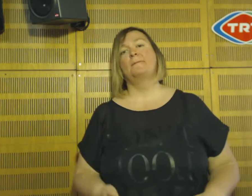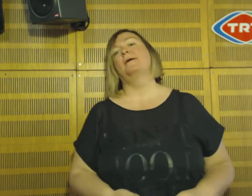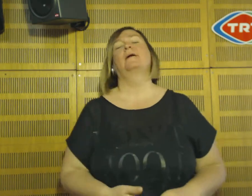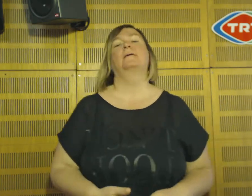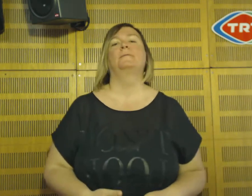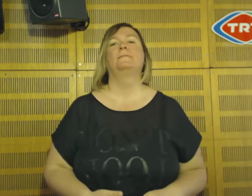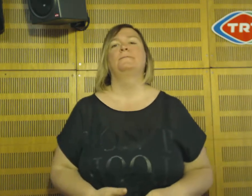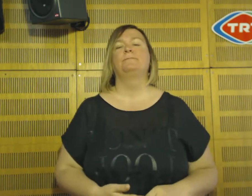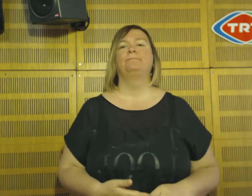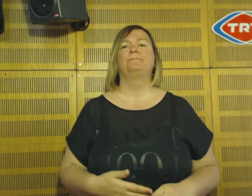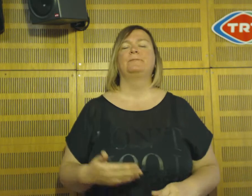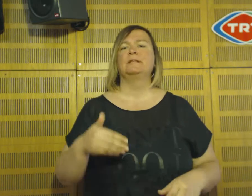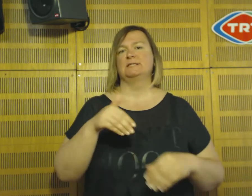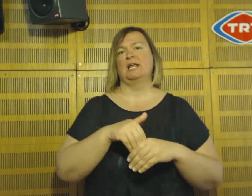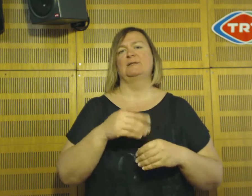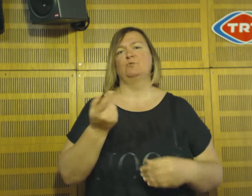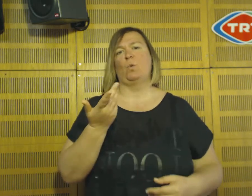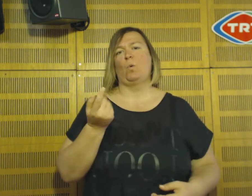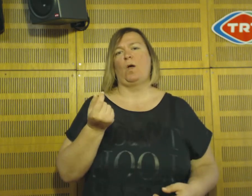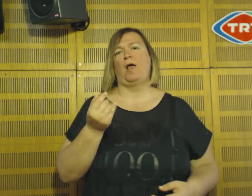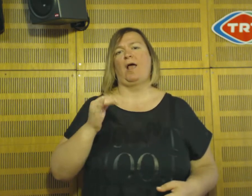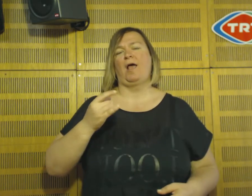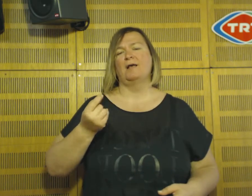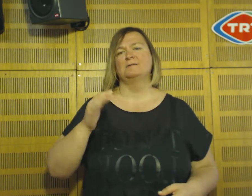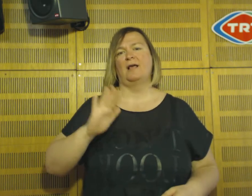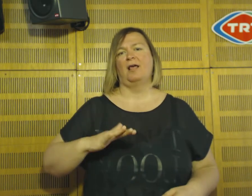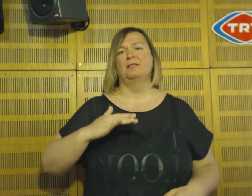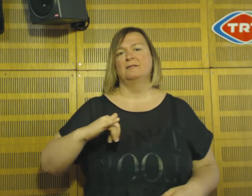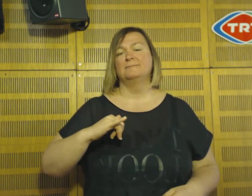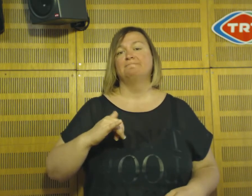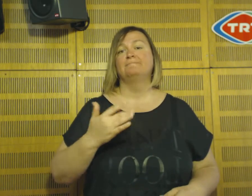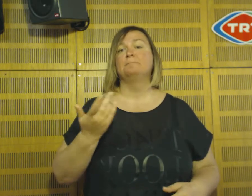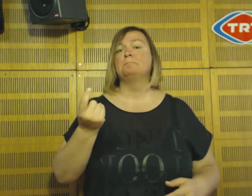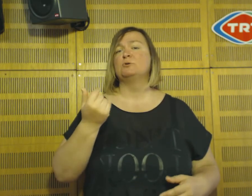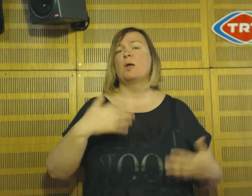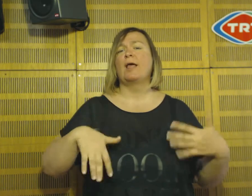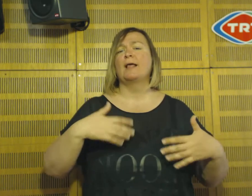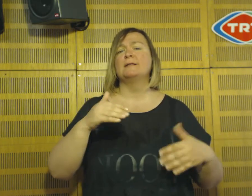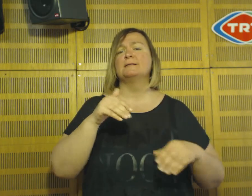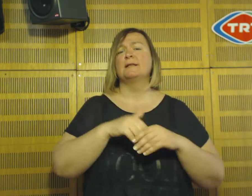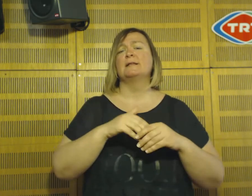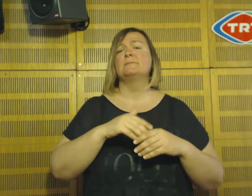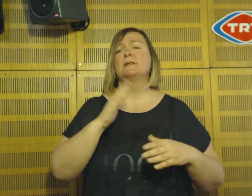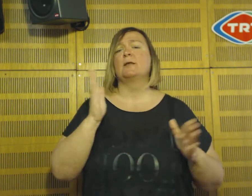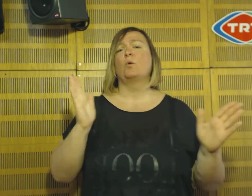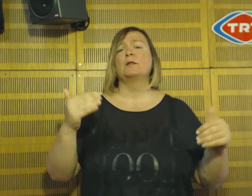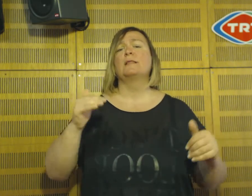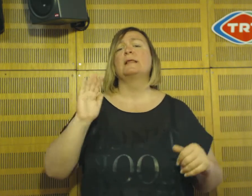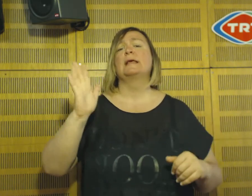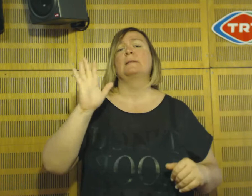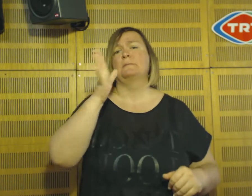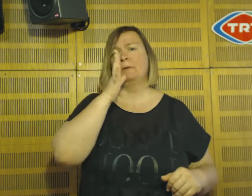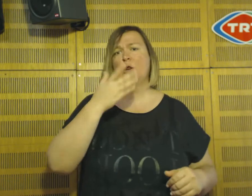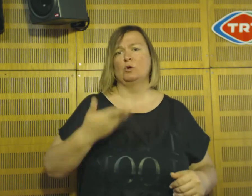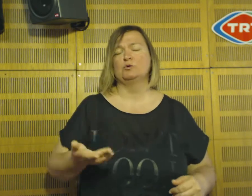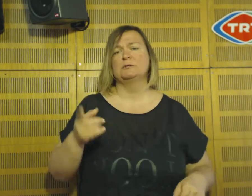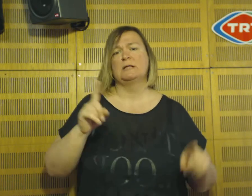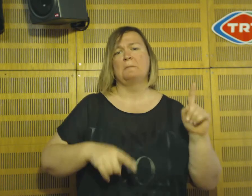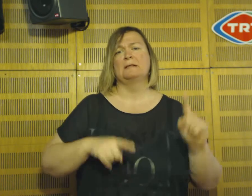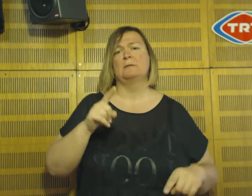Merhabalar. Evet, seçimlere çok az kaldı. Biz birçok engelli seçmenin oy sandıklarını gidemediklerini biliyoruz. Zaman zaman